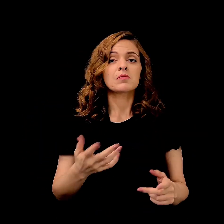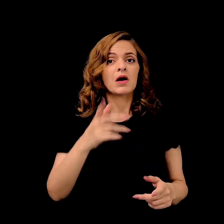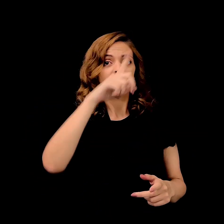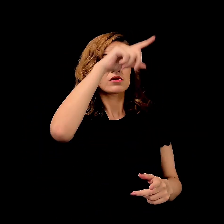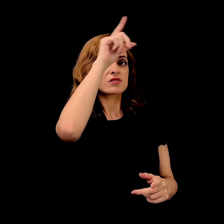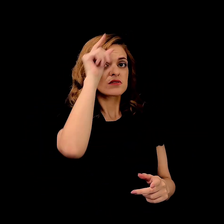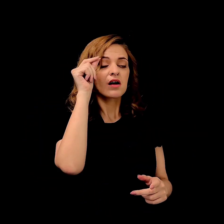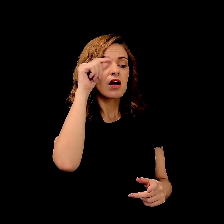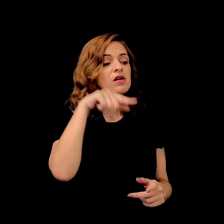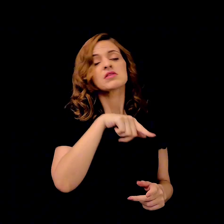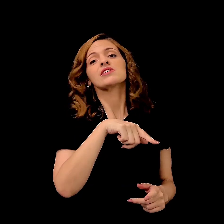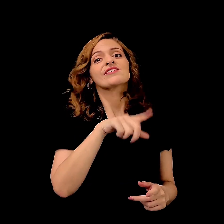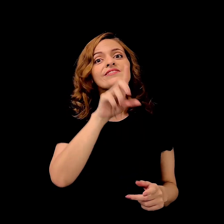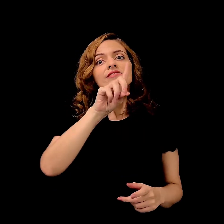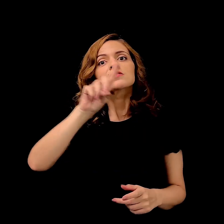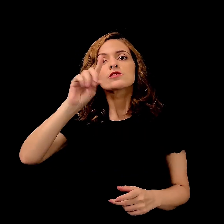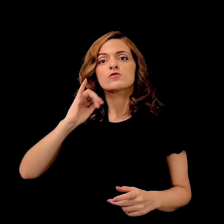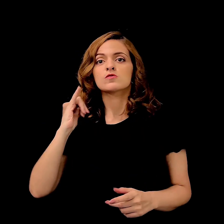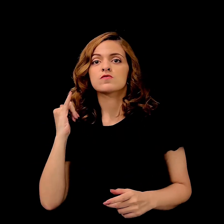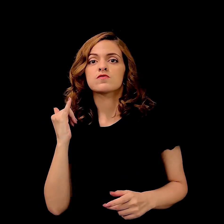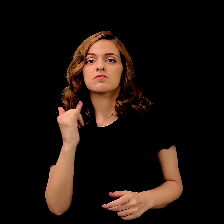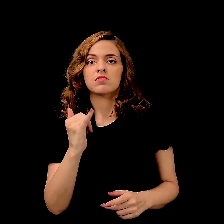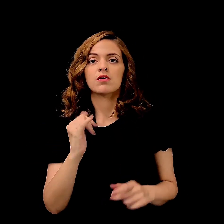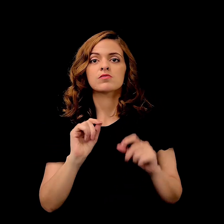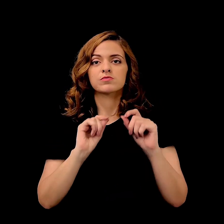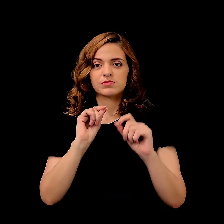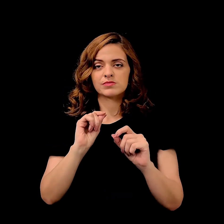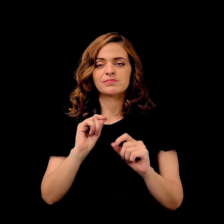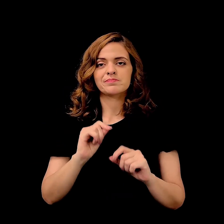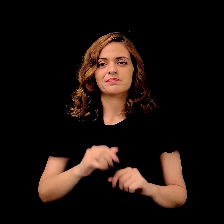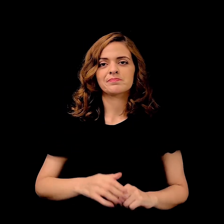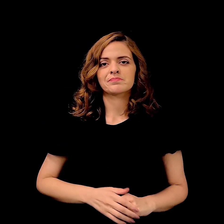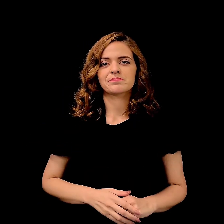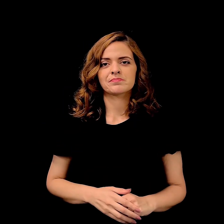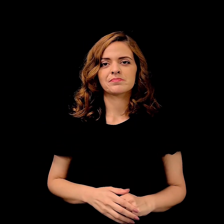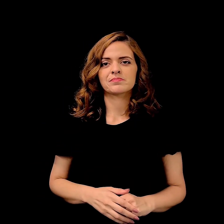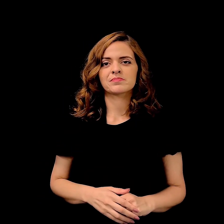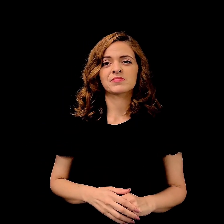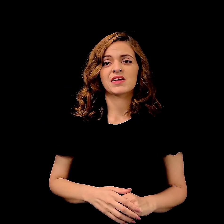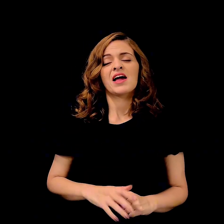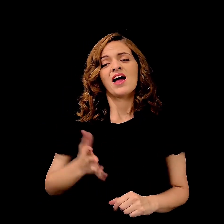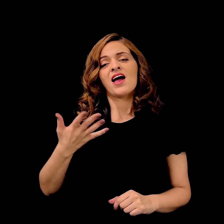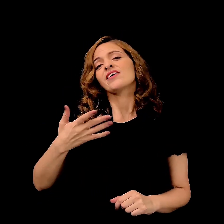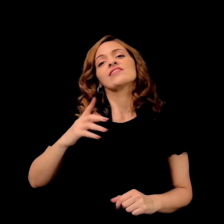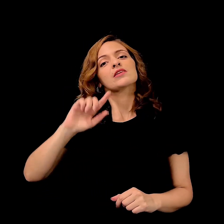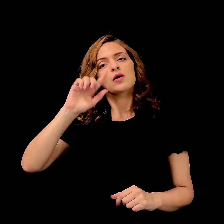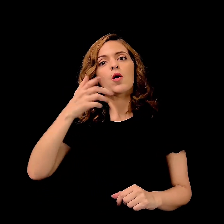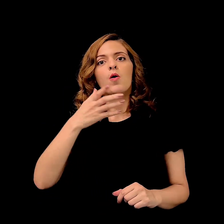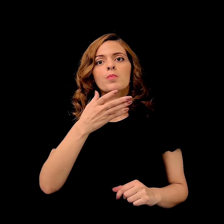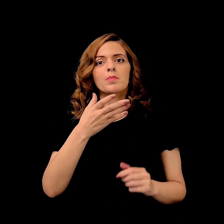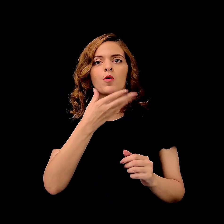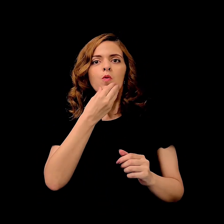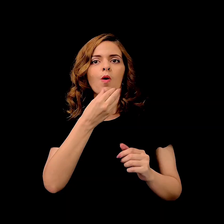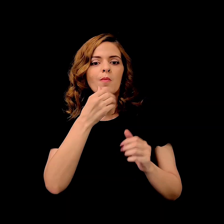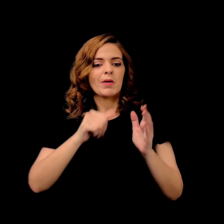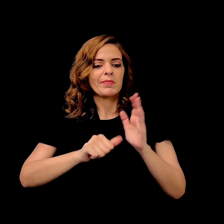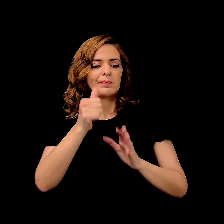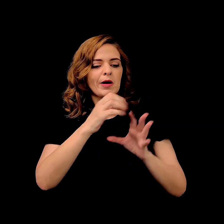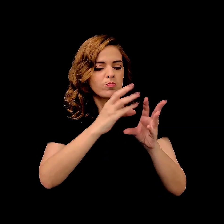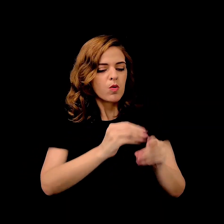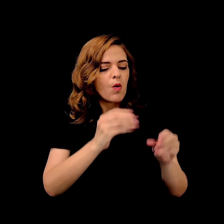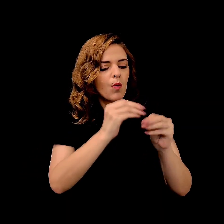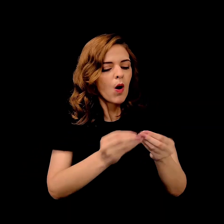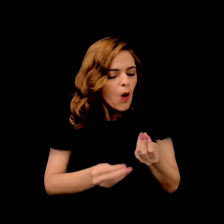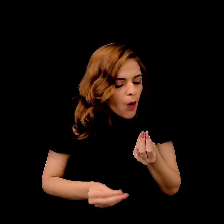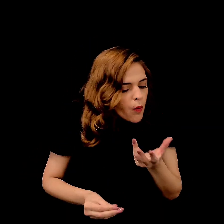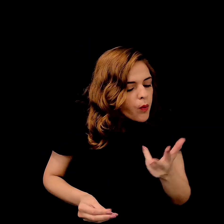que Deus fala, né? Depois que ele fez o homem, Adão, ele disse, não